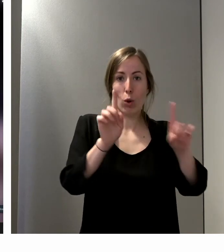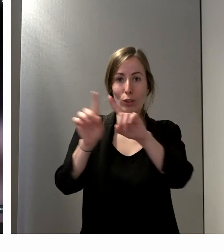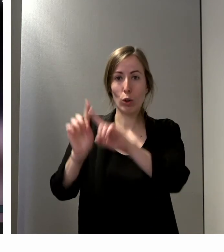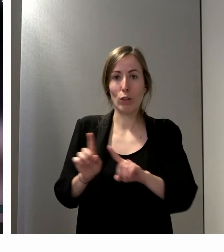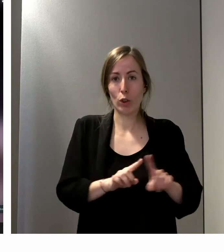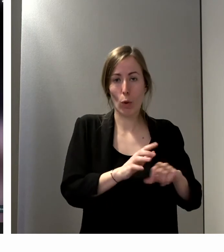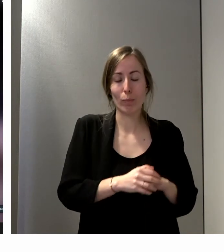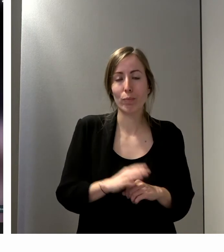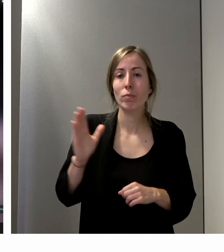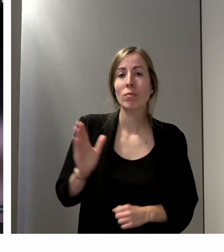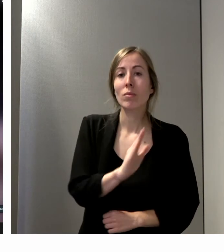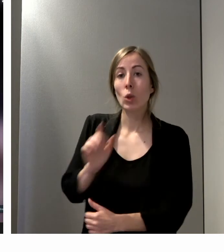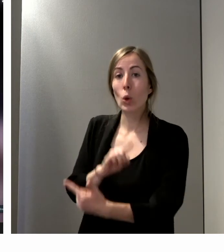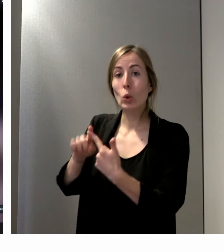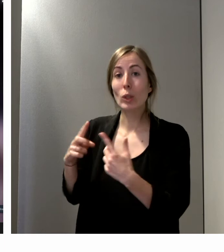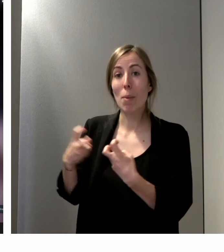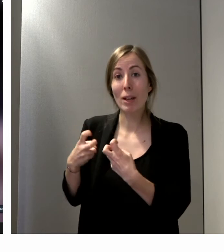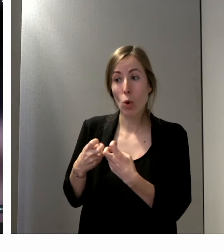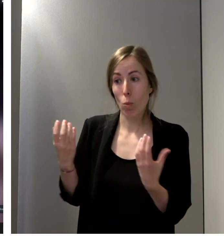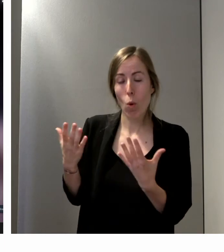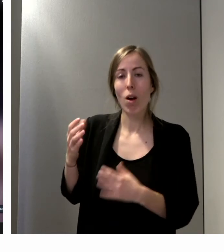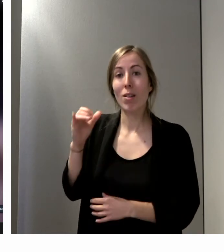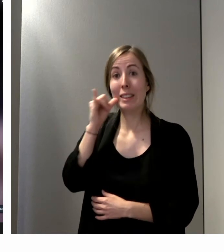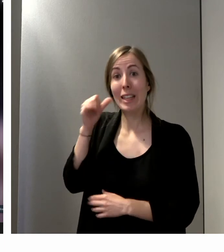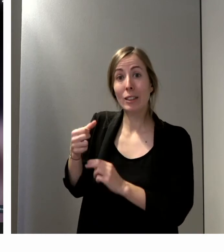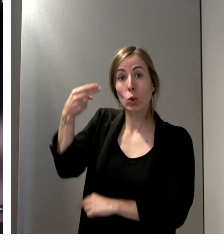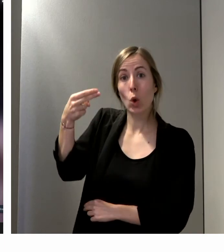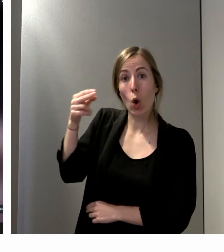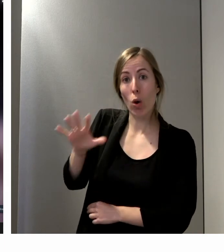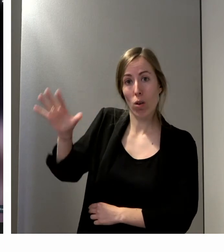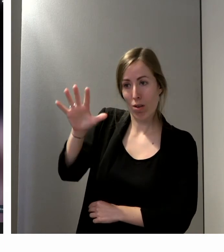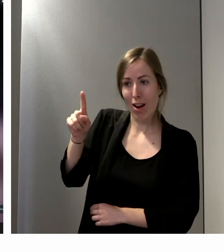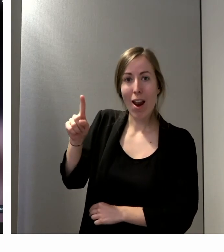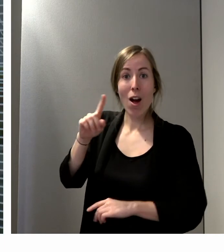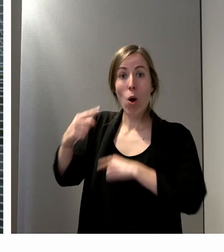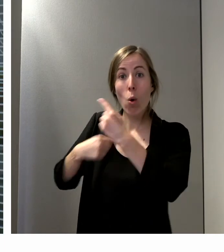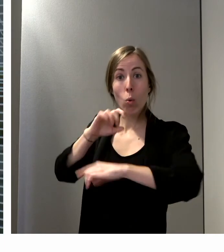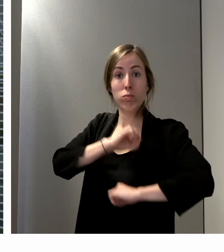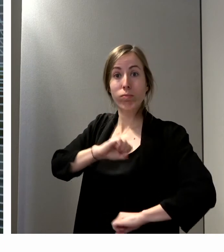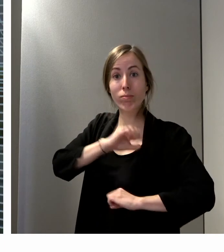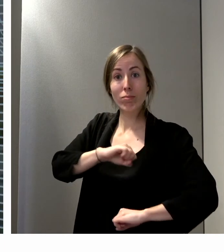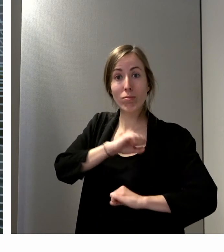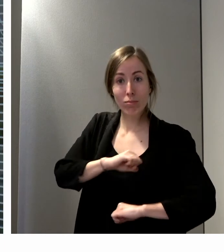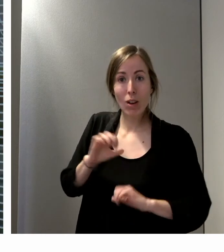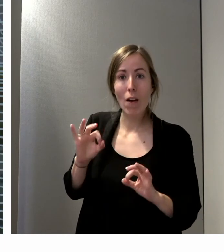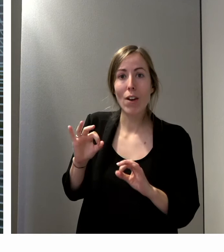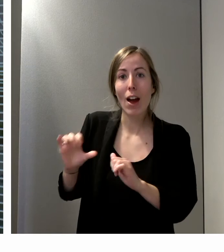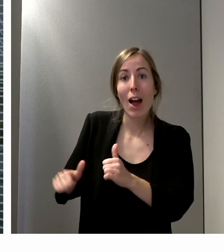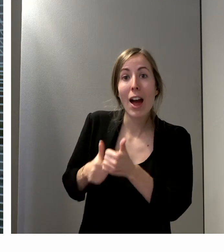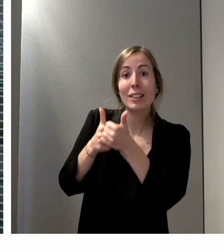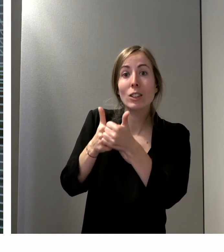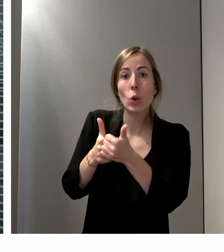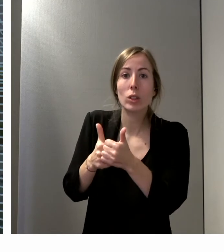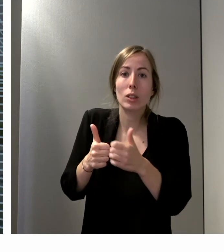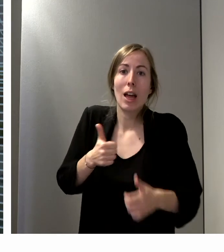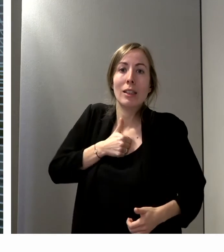l'Italie du Nord plus exactement, où là, il y a une expérimentation sur une assistance à